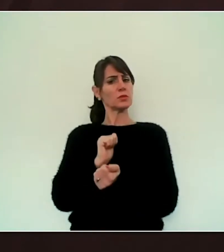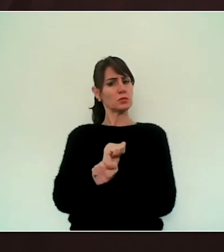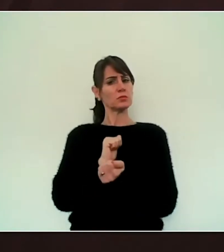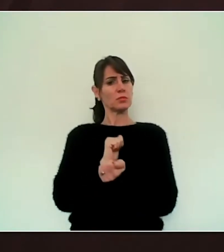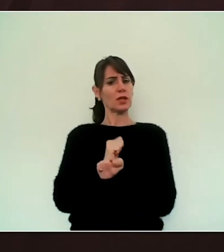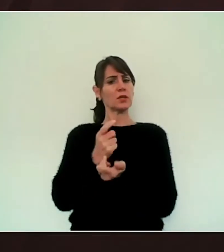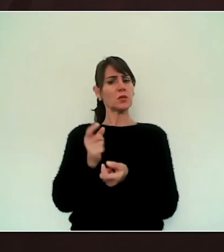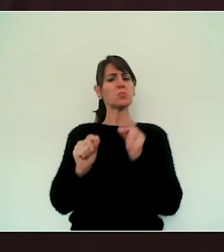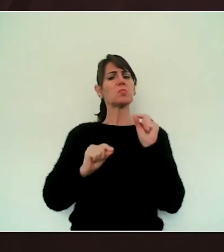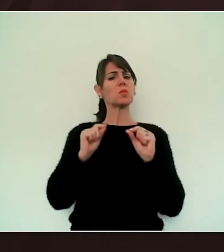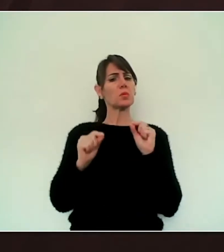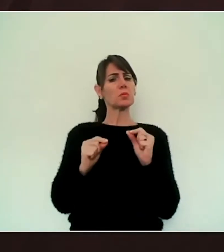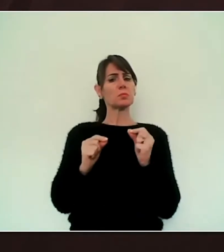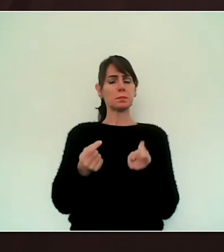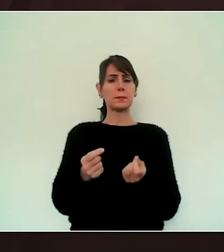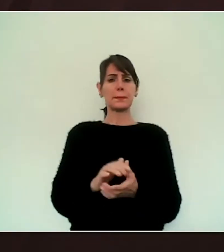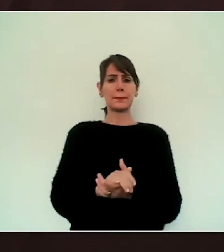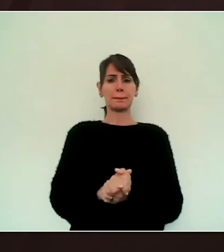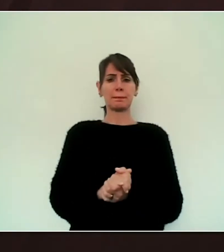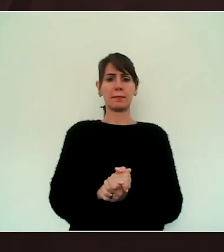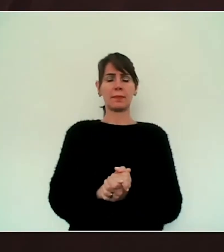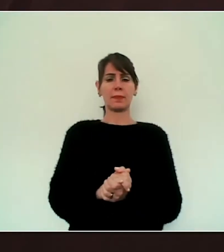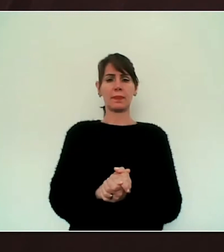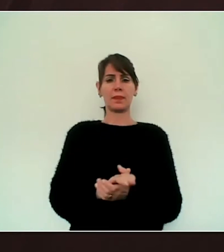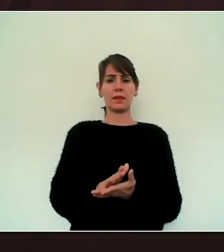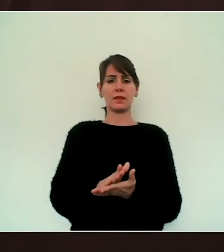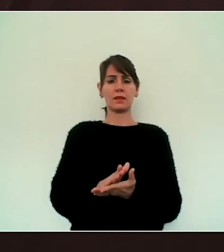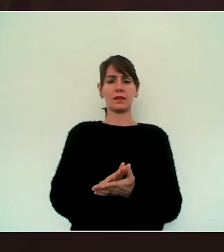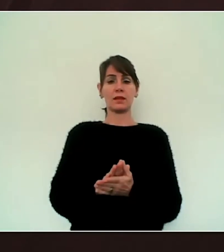Lá perto da estrada para a estância,